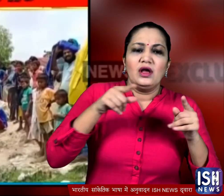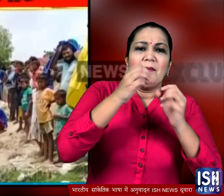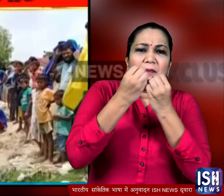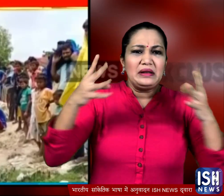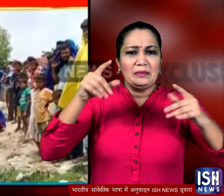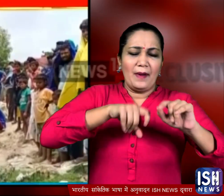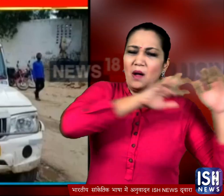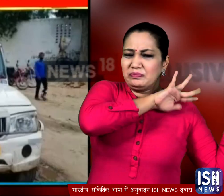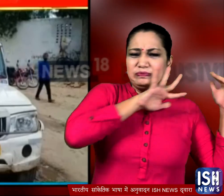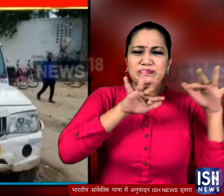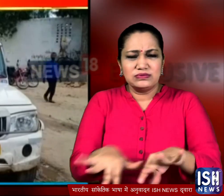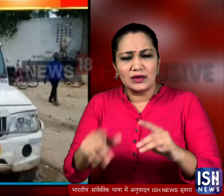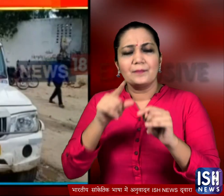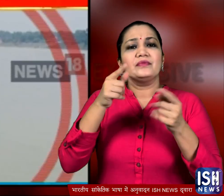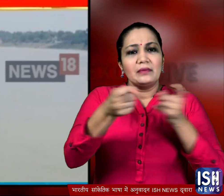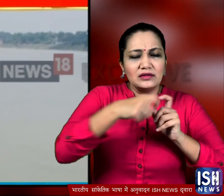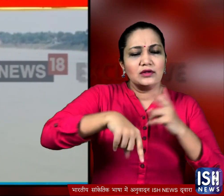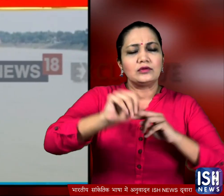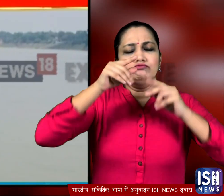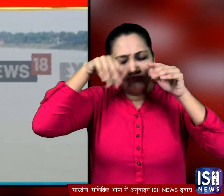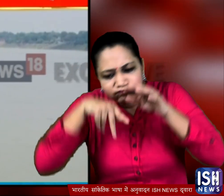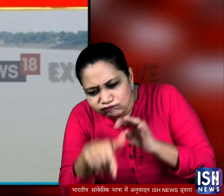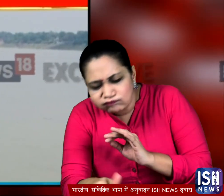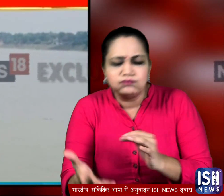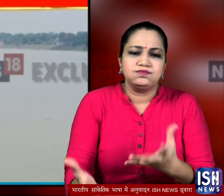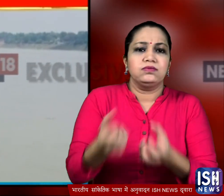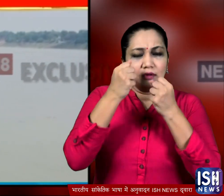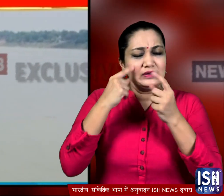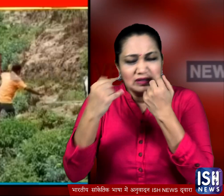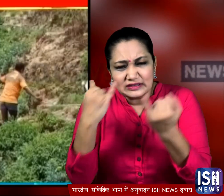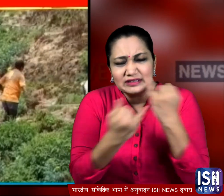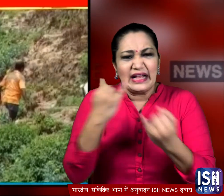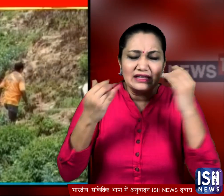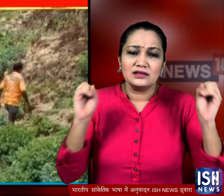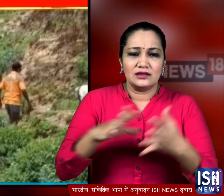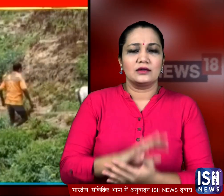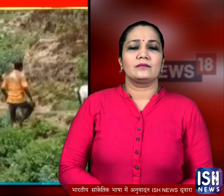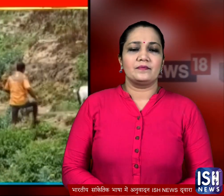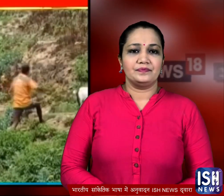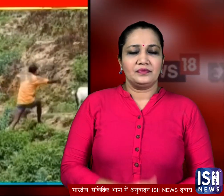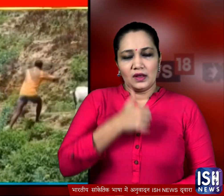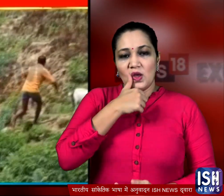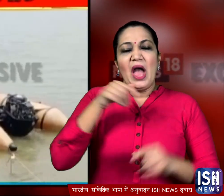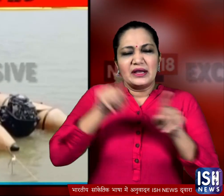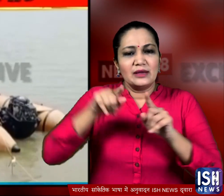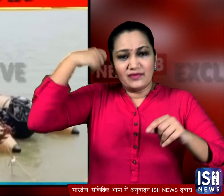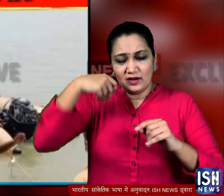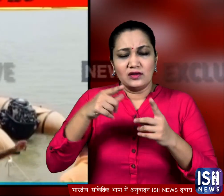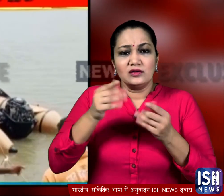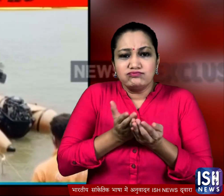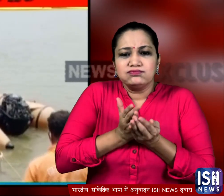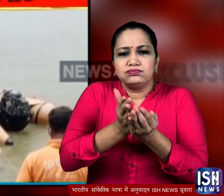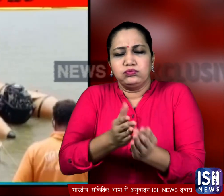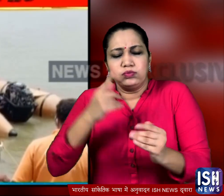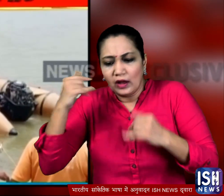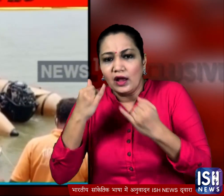पर सैकड़ों लोग जमा हो गए। प्रशासन की टीम भी कुछ गोताखोरों के साथ घटना वाली जगह पर पहुंच गई। वहां से सामने आई एक तस्वीर में कुछ गोताखोर नदी में एक